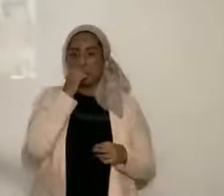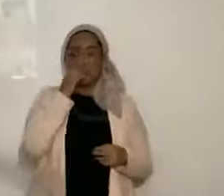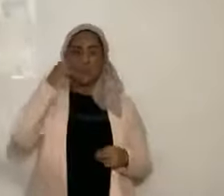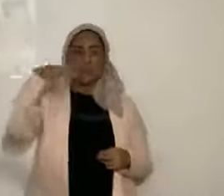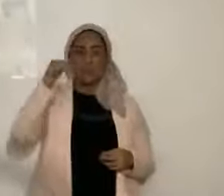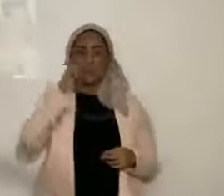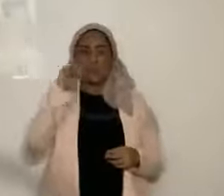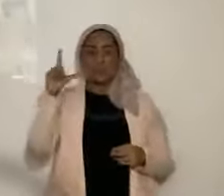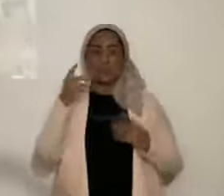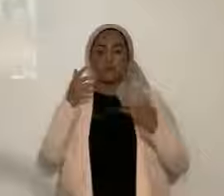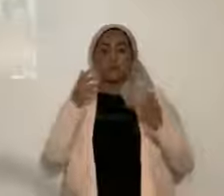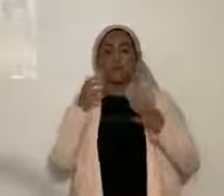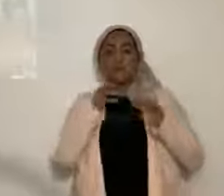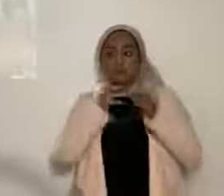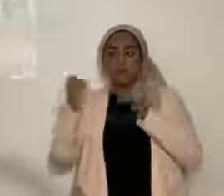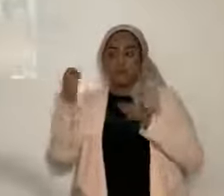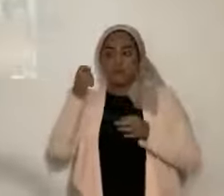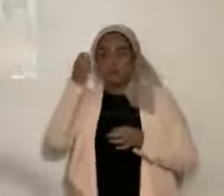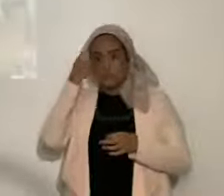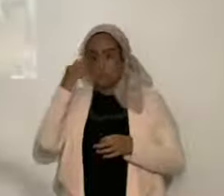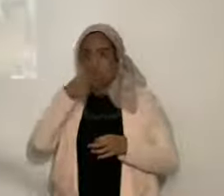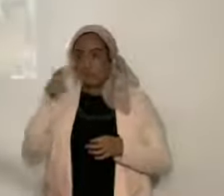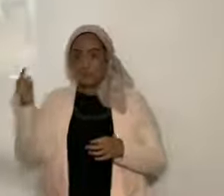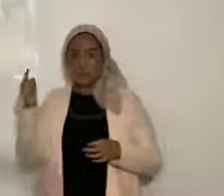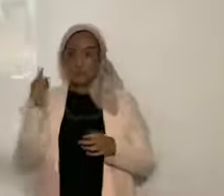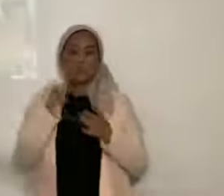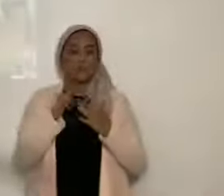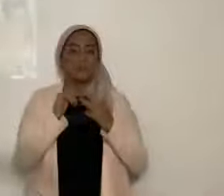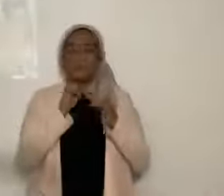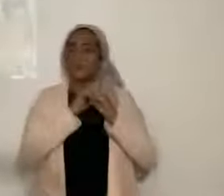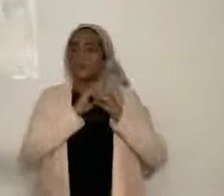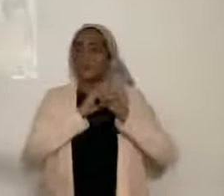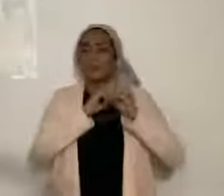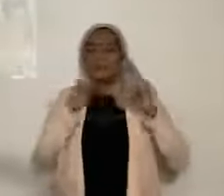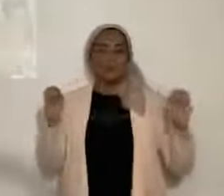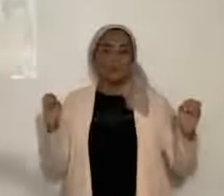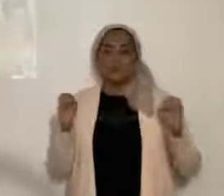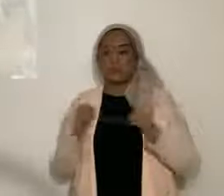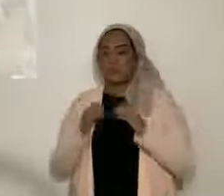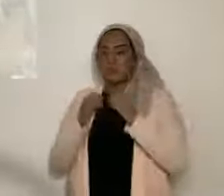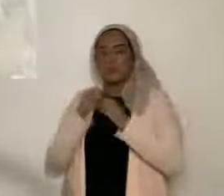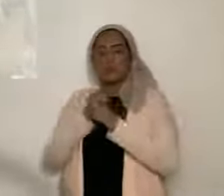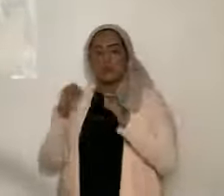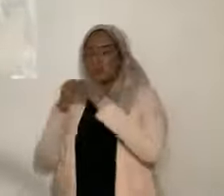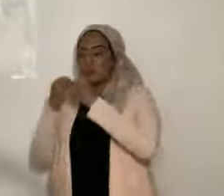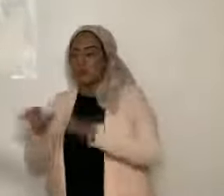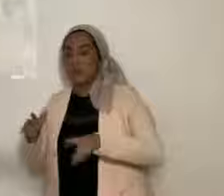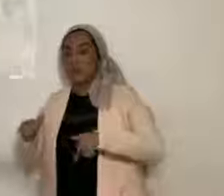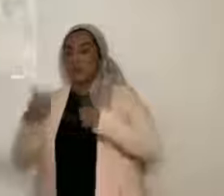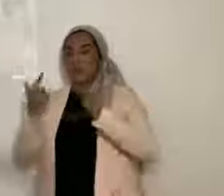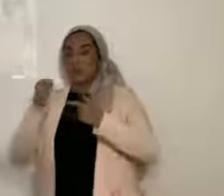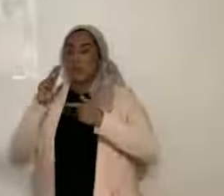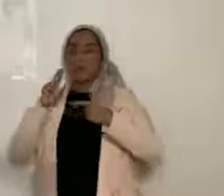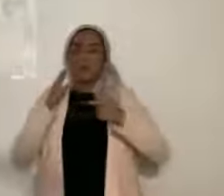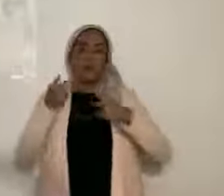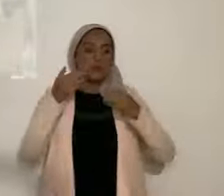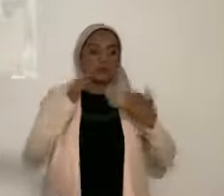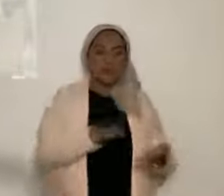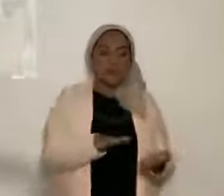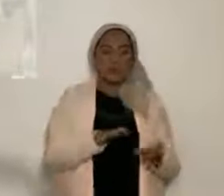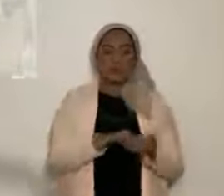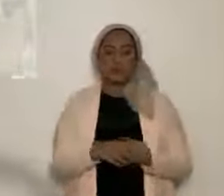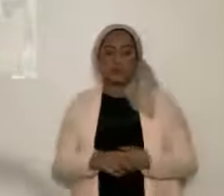Pablo quería darles a entender a los tesalonicenses que nadie estaba en desventaja, ni los vivos ni los muertos, ni los muertos ni los vivos, no sé si me